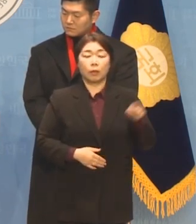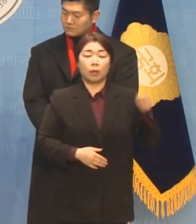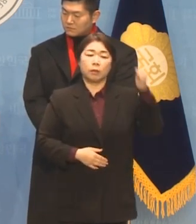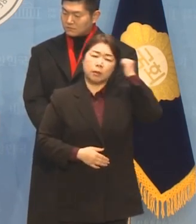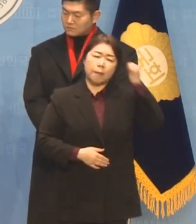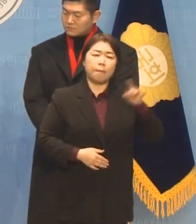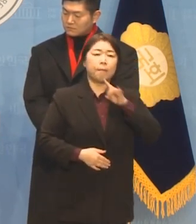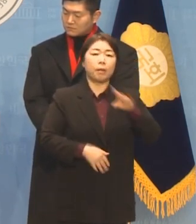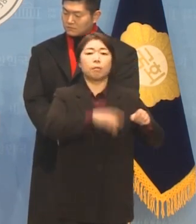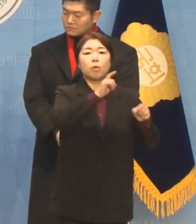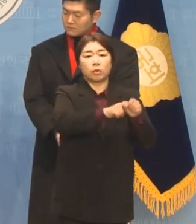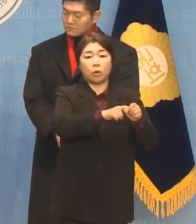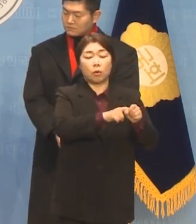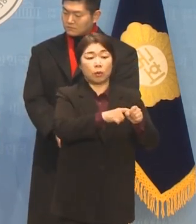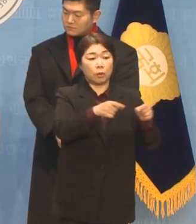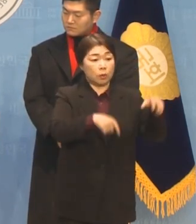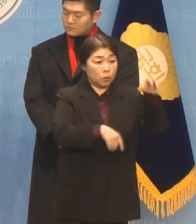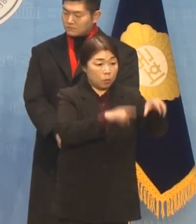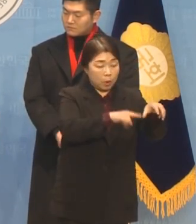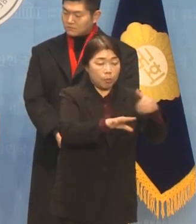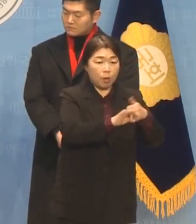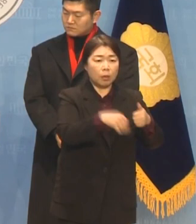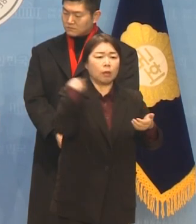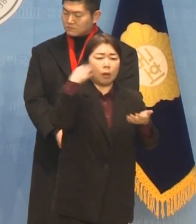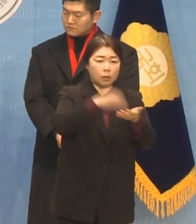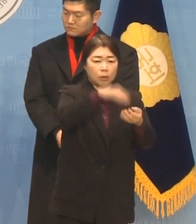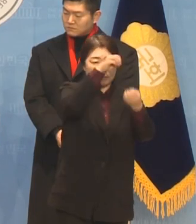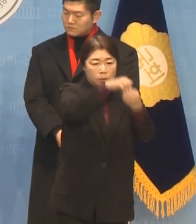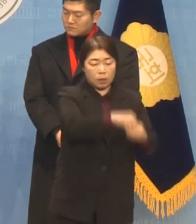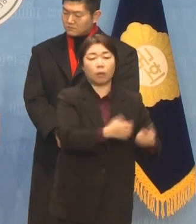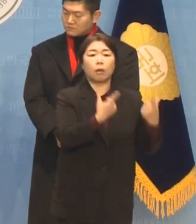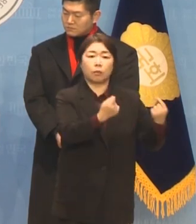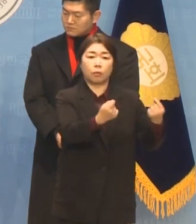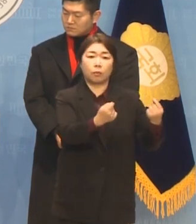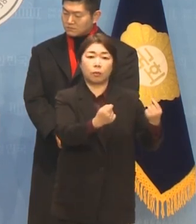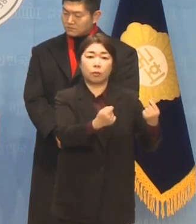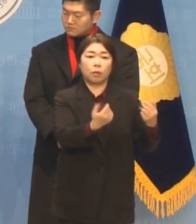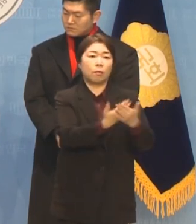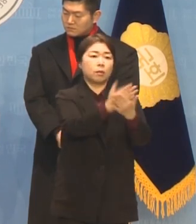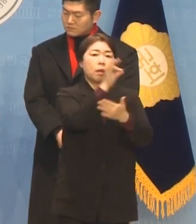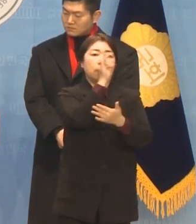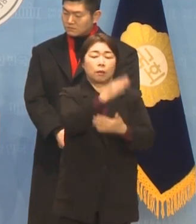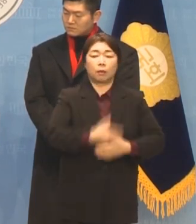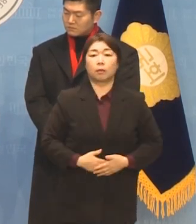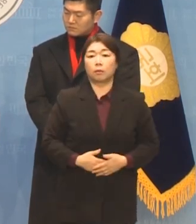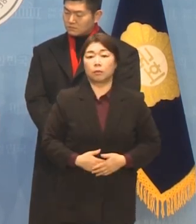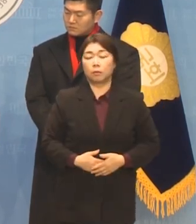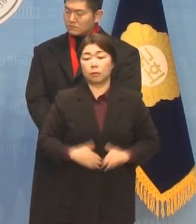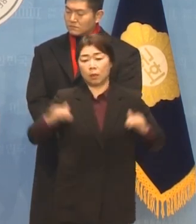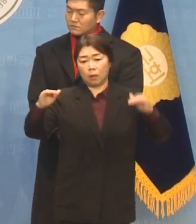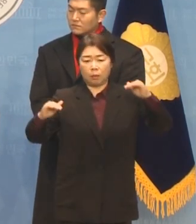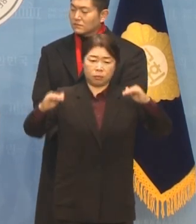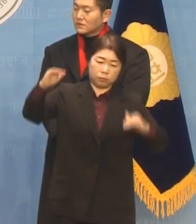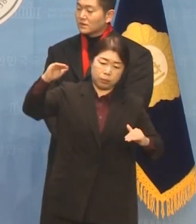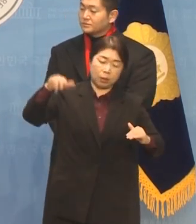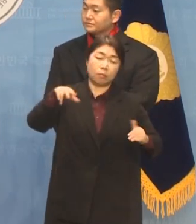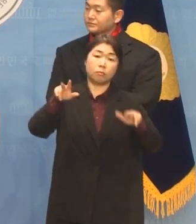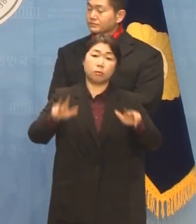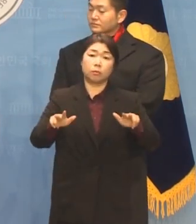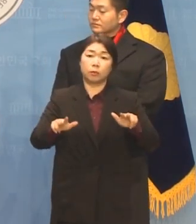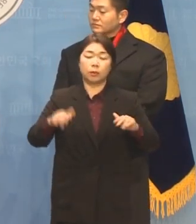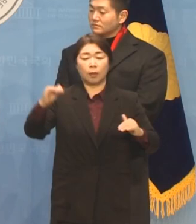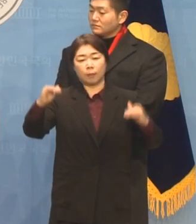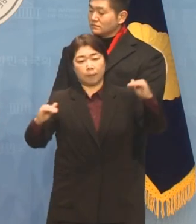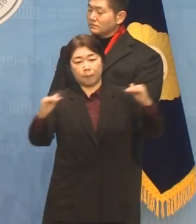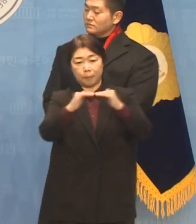계속 베드타운에 머물 수밖에 없는 악순환이 반복되고 있습니다. 이 불공정한 굴레를 이제